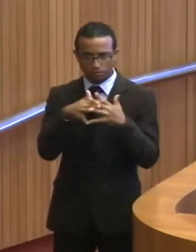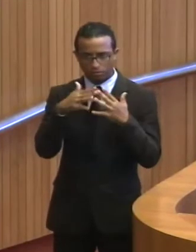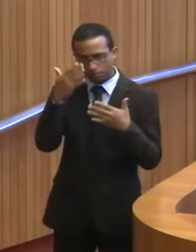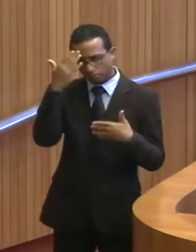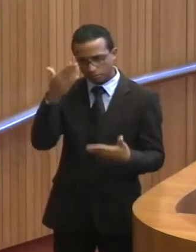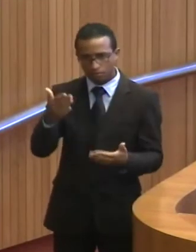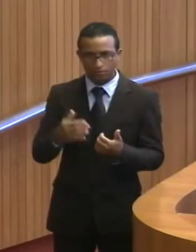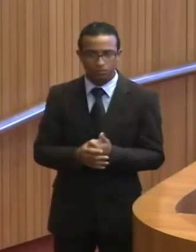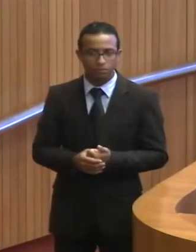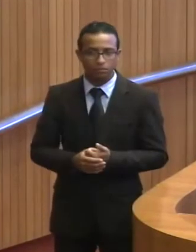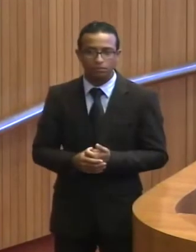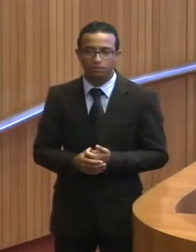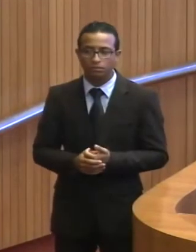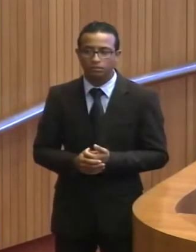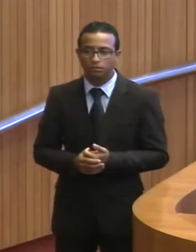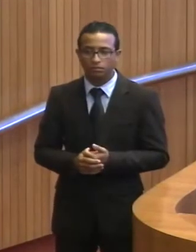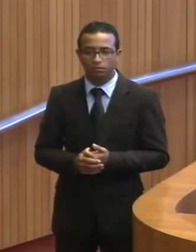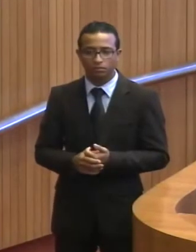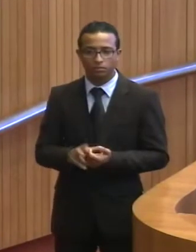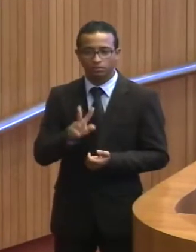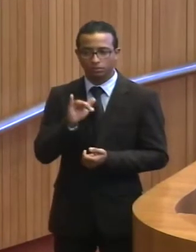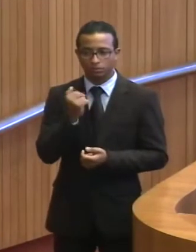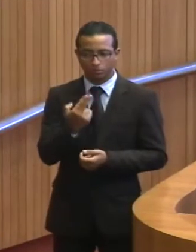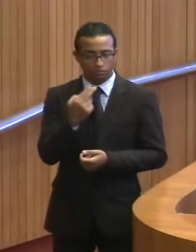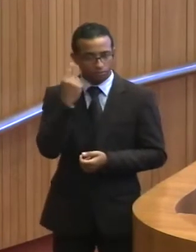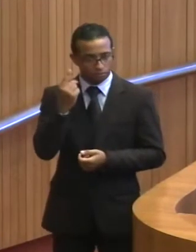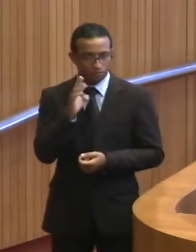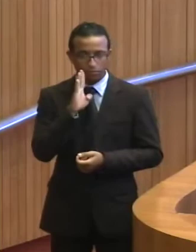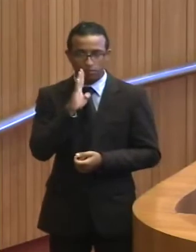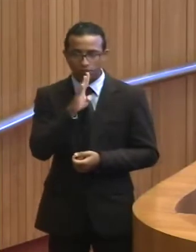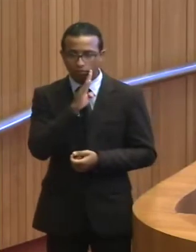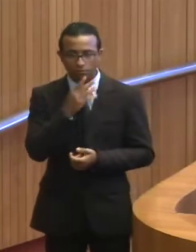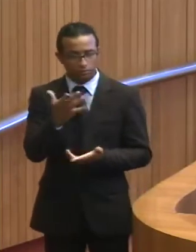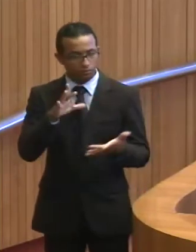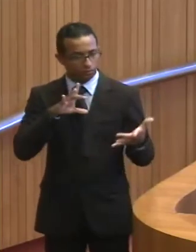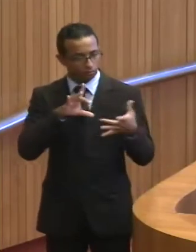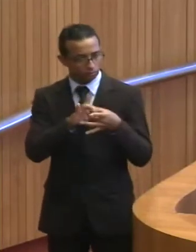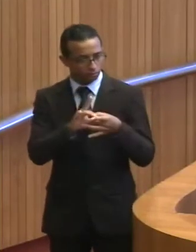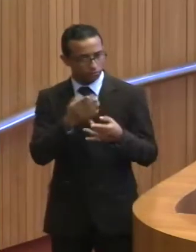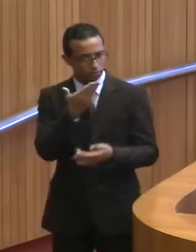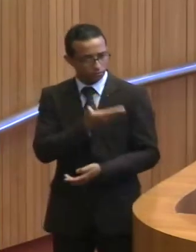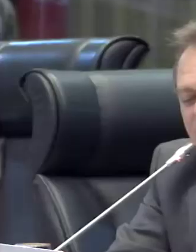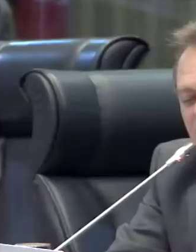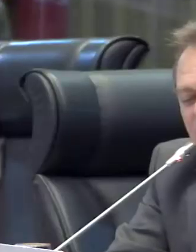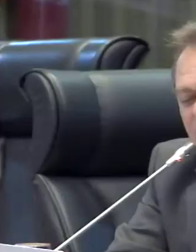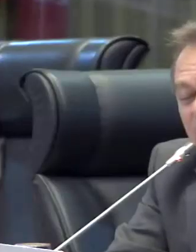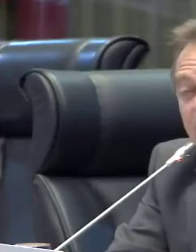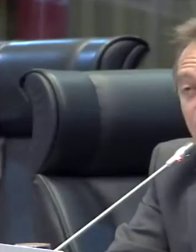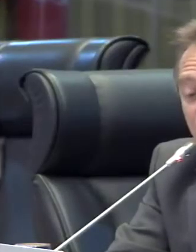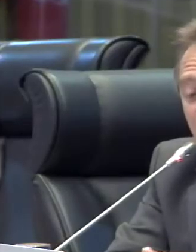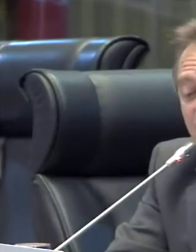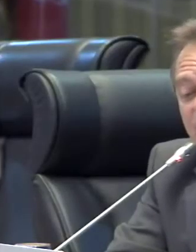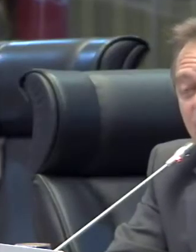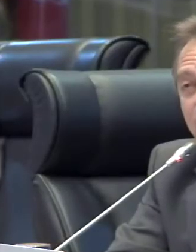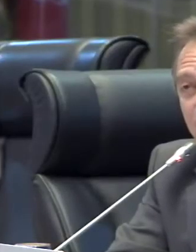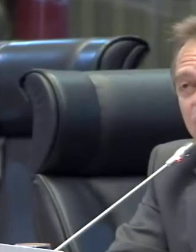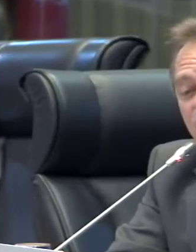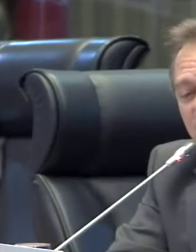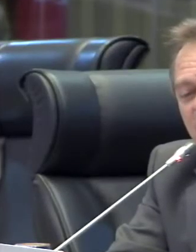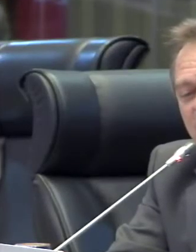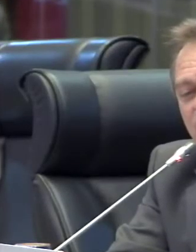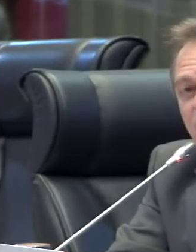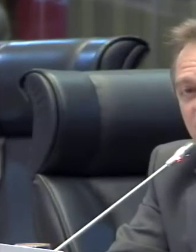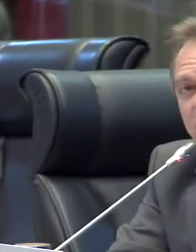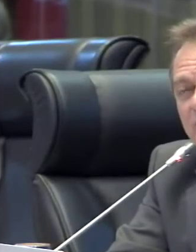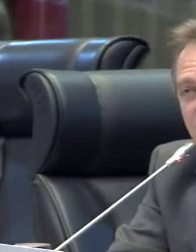obrigado. Viu, deputado Bira? Então, eu quero me solidarizar com Vossa Excelência, você sabe perfeitamente da minha convivência aqui com